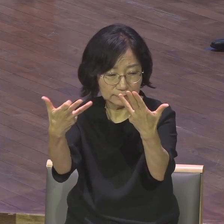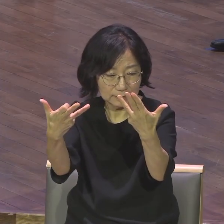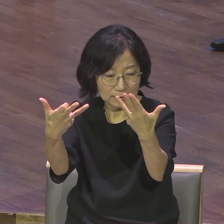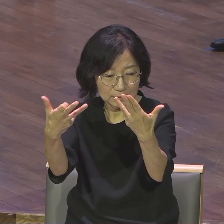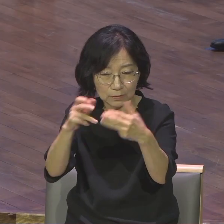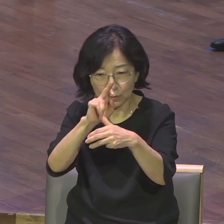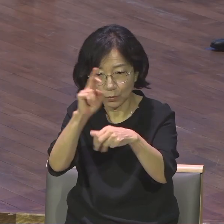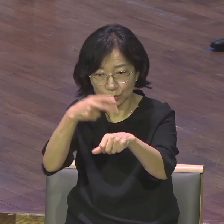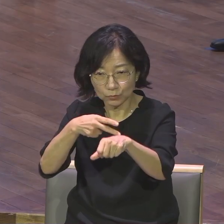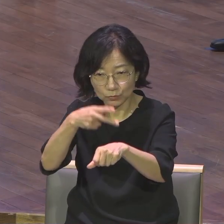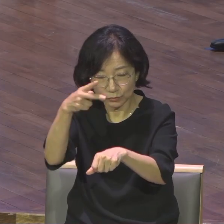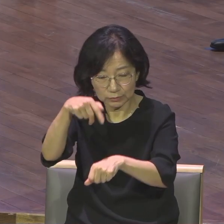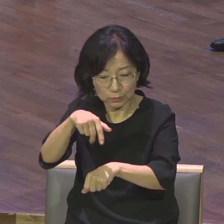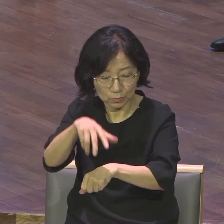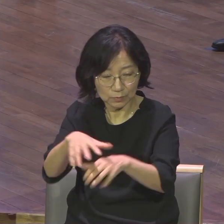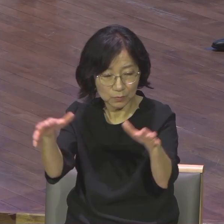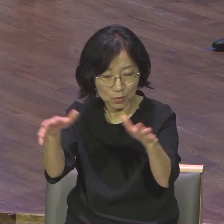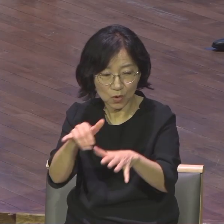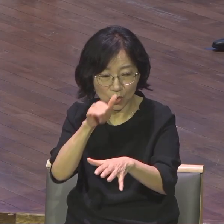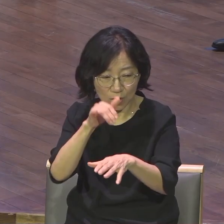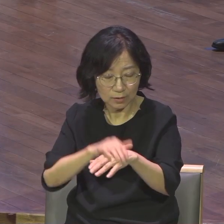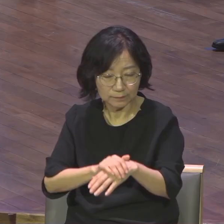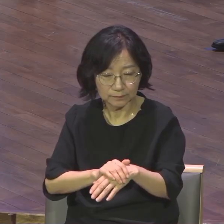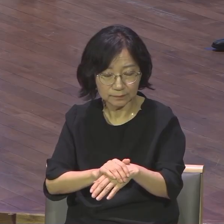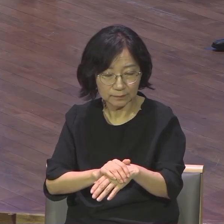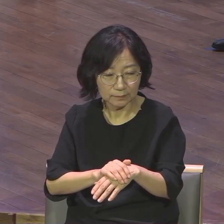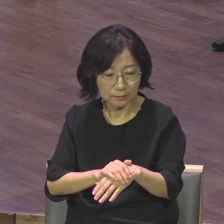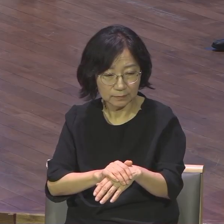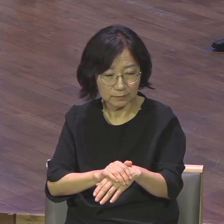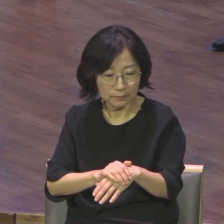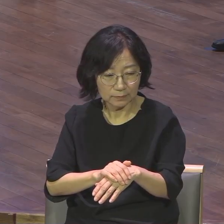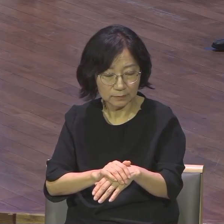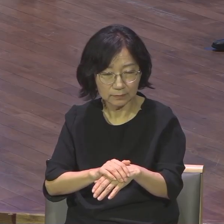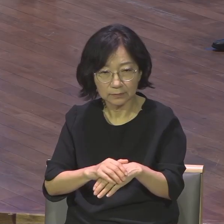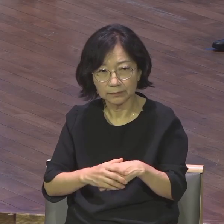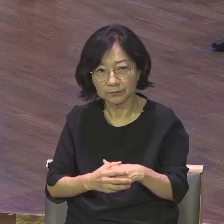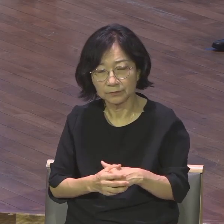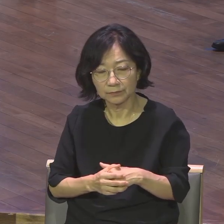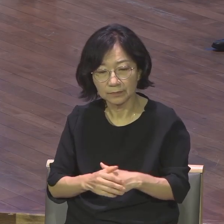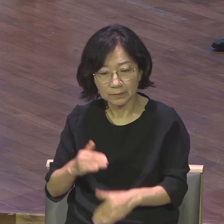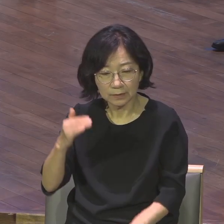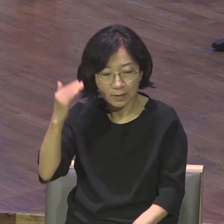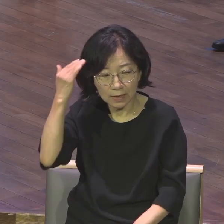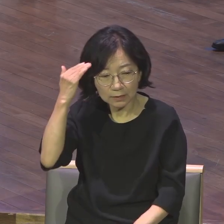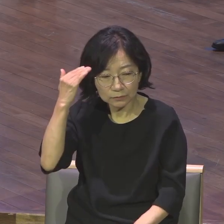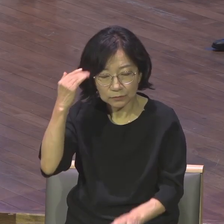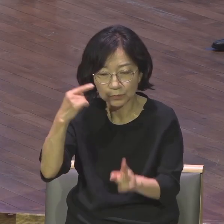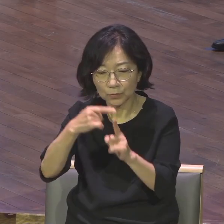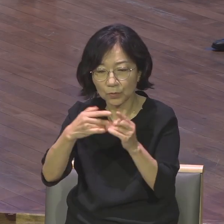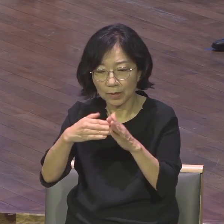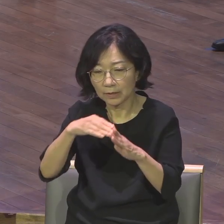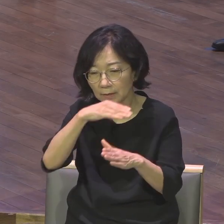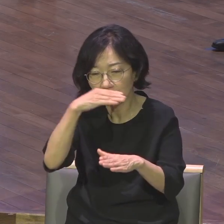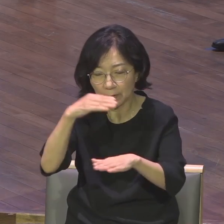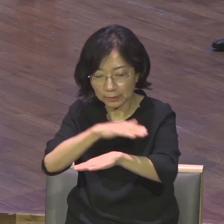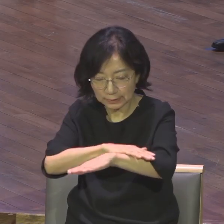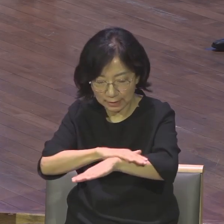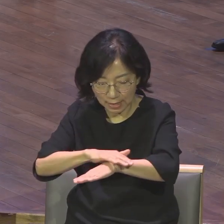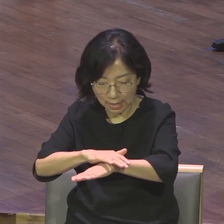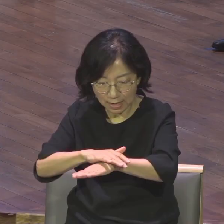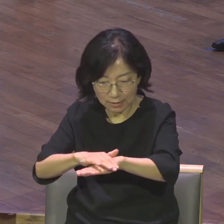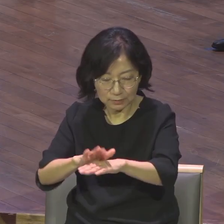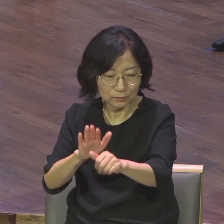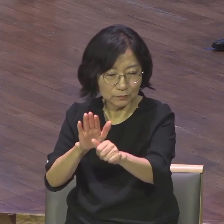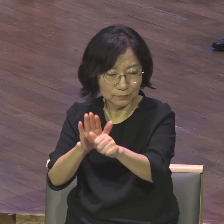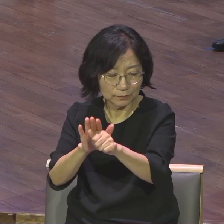이곳에서 있습니다. 개혁총회와 국제총회 연합을 통해서 한국교회 올바로 섬길 수 있는 전도와 선교 올인하는 교단이 될